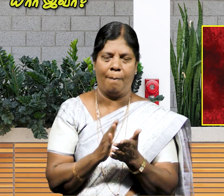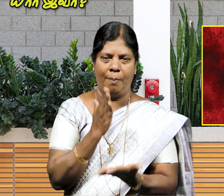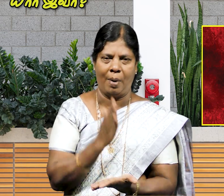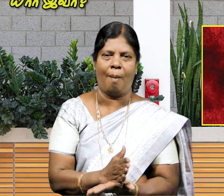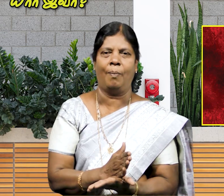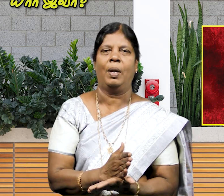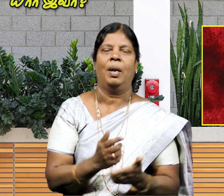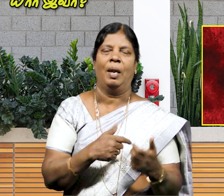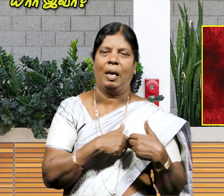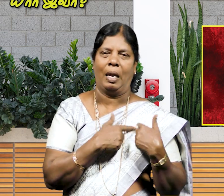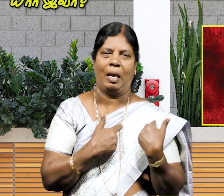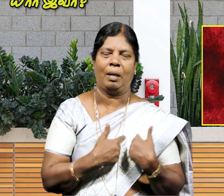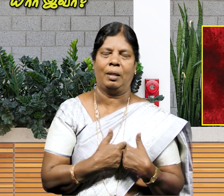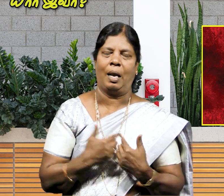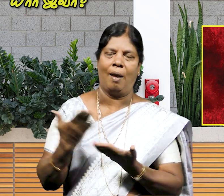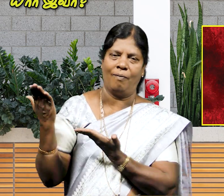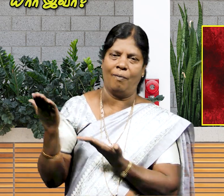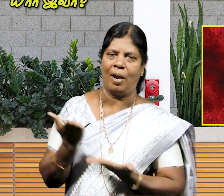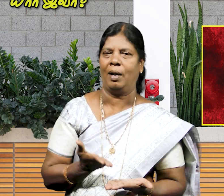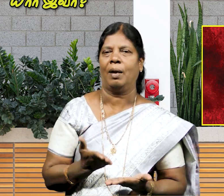கிறிஸ்துவை முழு மனதாக நம்பி